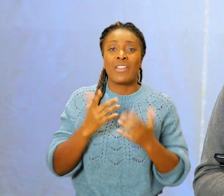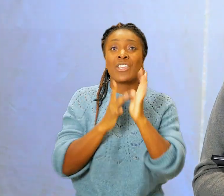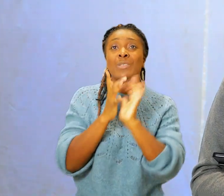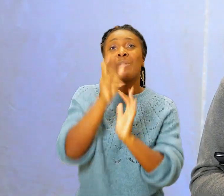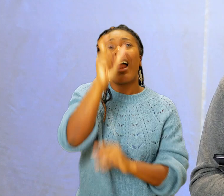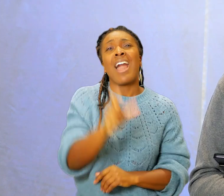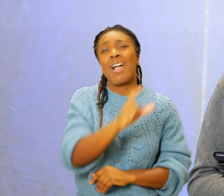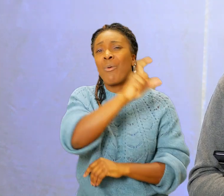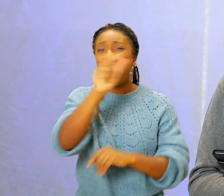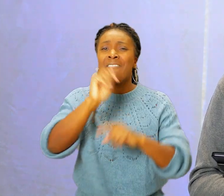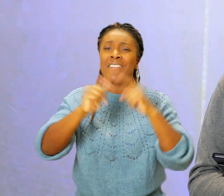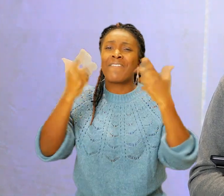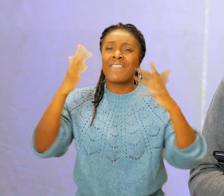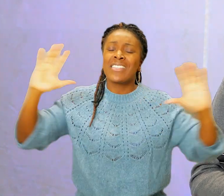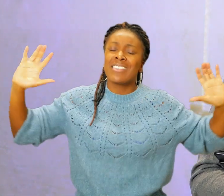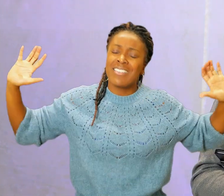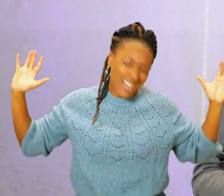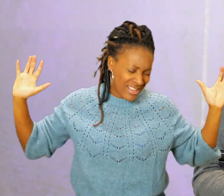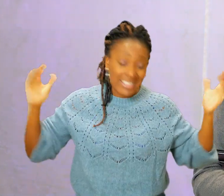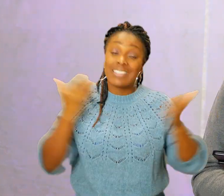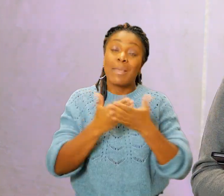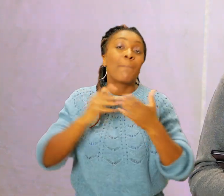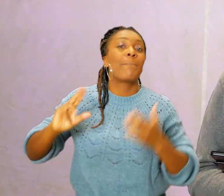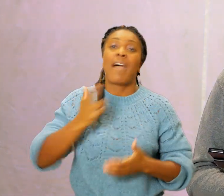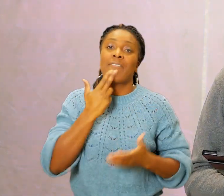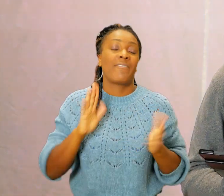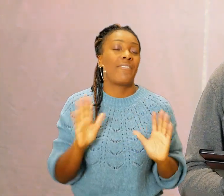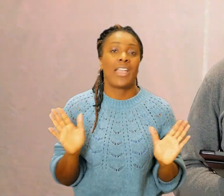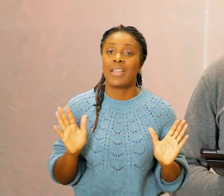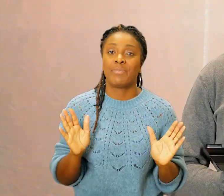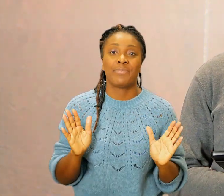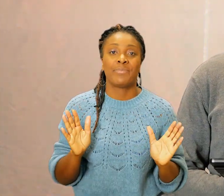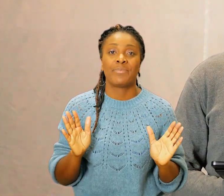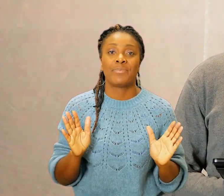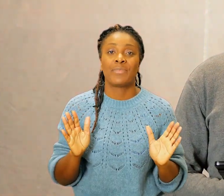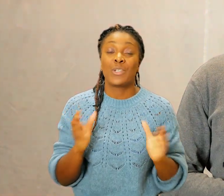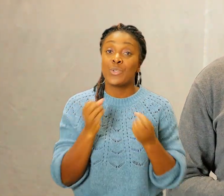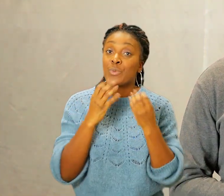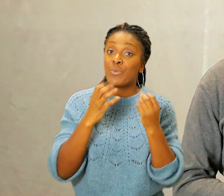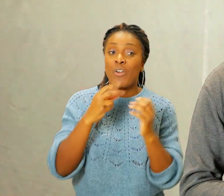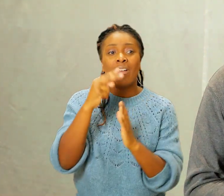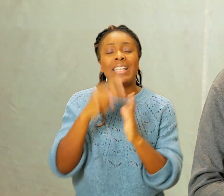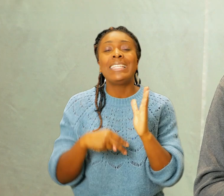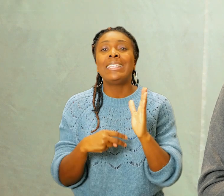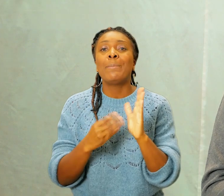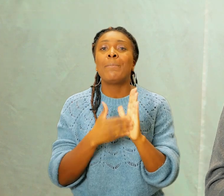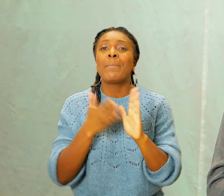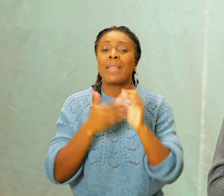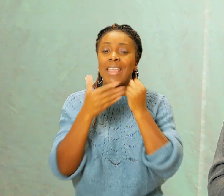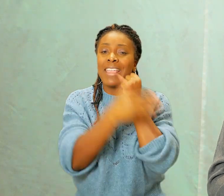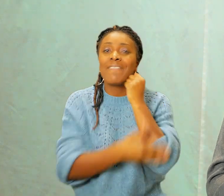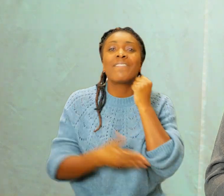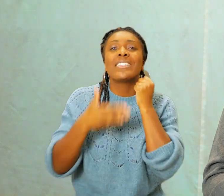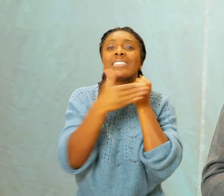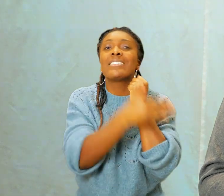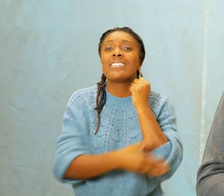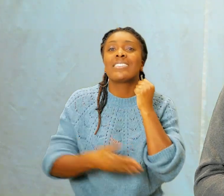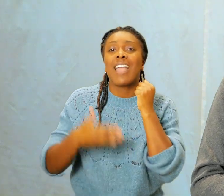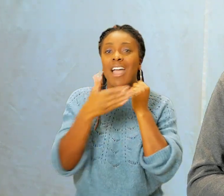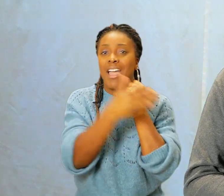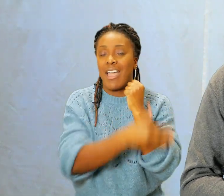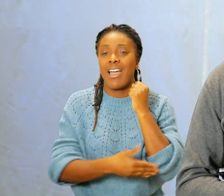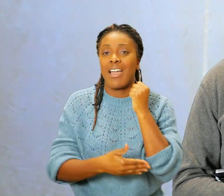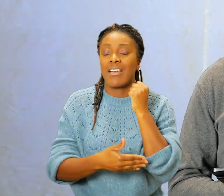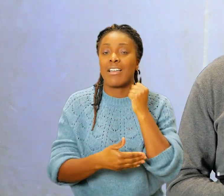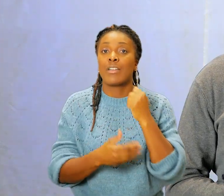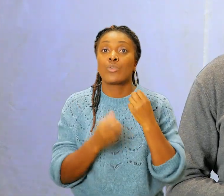croix. Cette œuvre, elle est parfaite. C'est pour ça que quand on lit, par exemple, eh bien, le livre d'Éphésiens, un livre que je recommande souvent